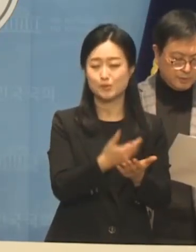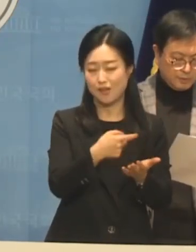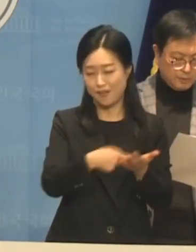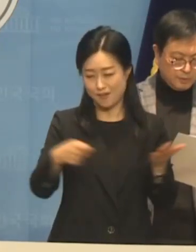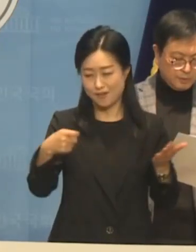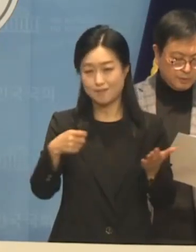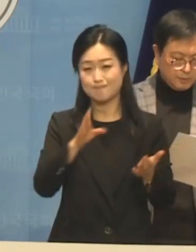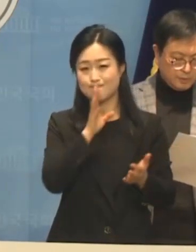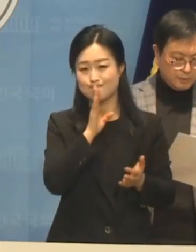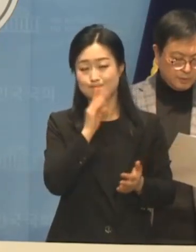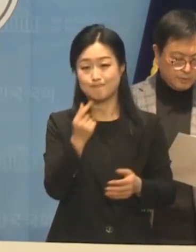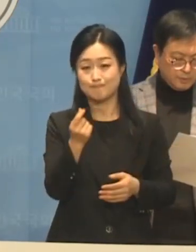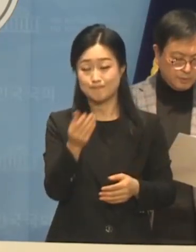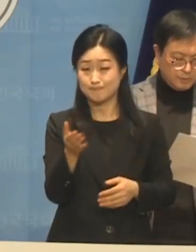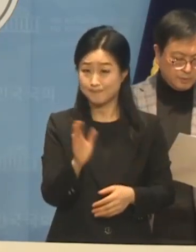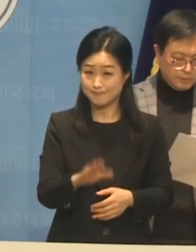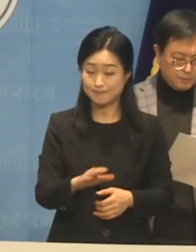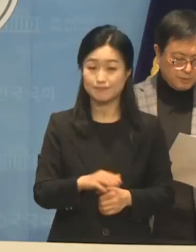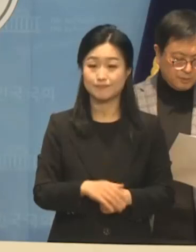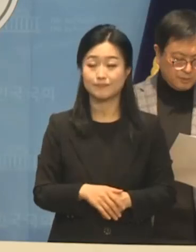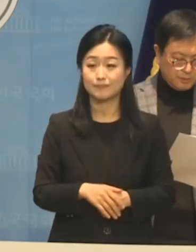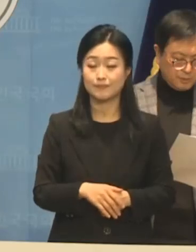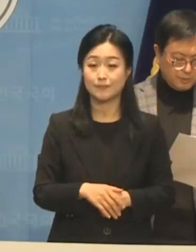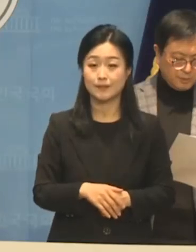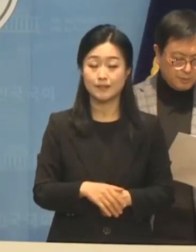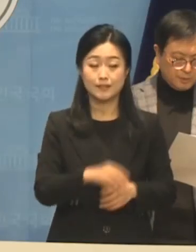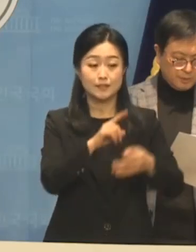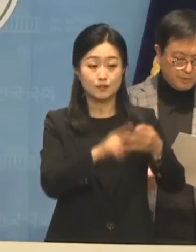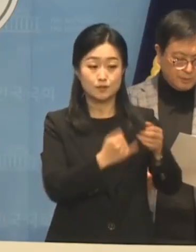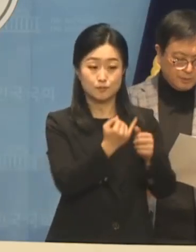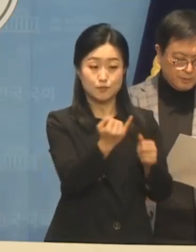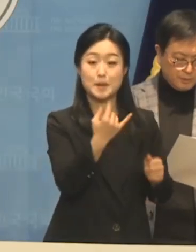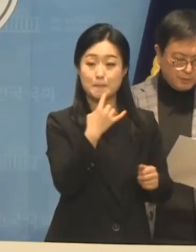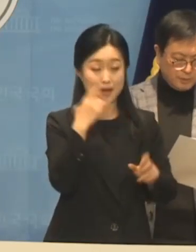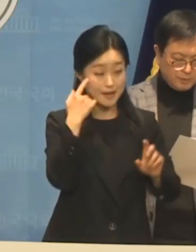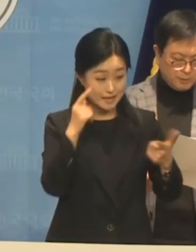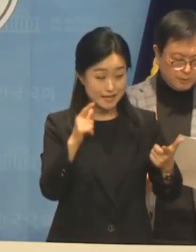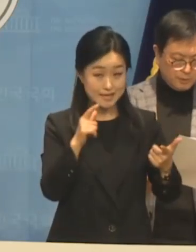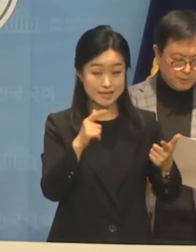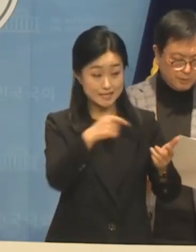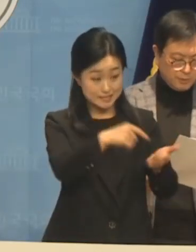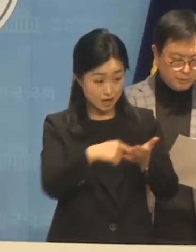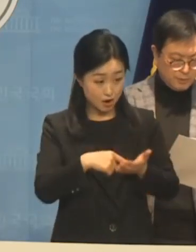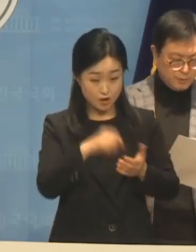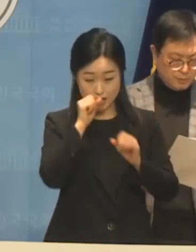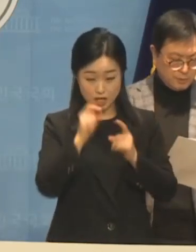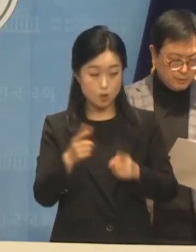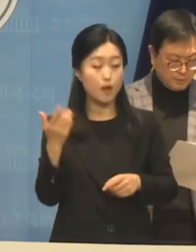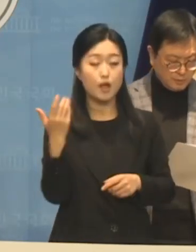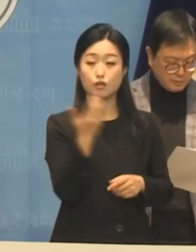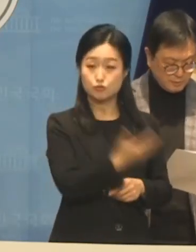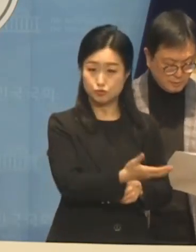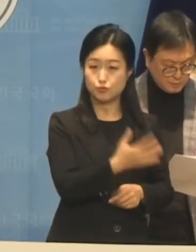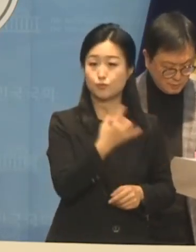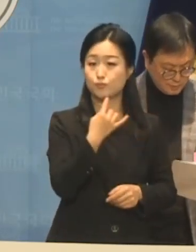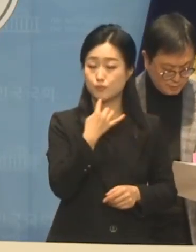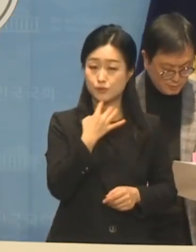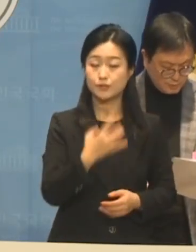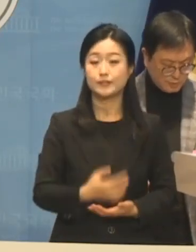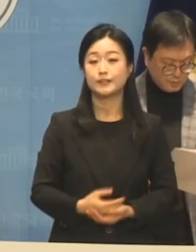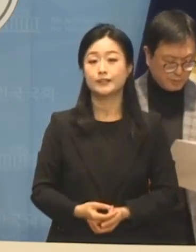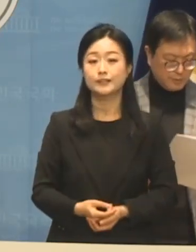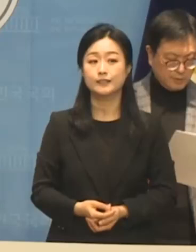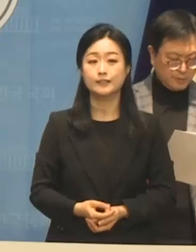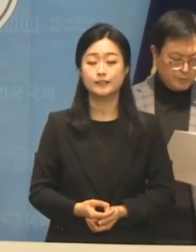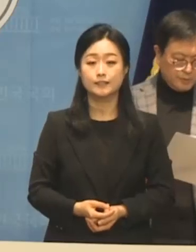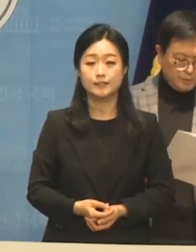내렸지만 이를 다만 당사자에게만 이의 신청 기회를 부여하는 편파적 조치를